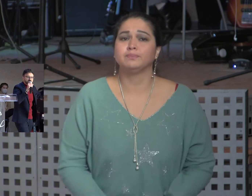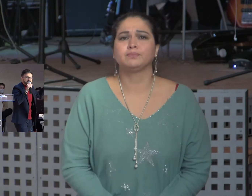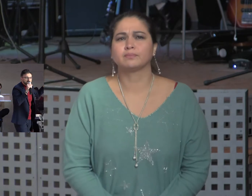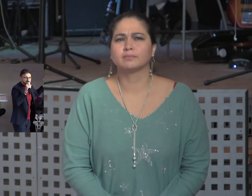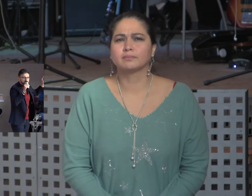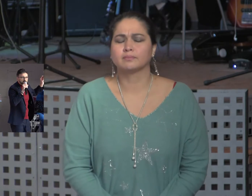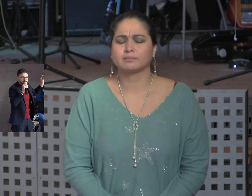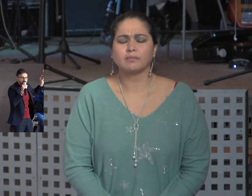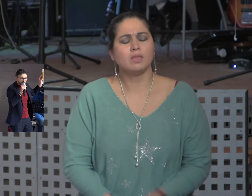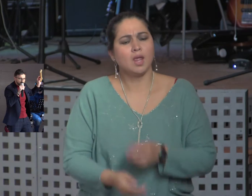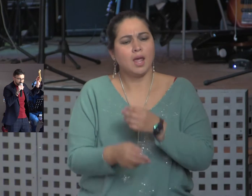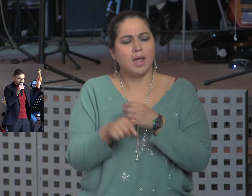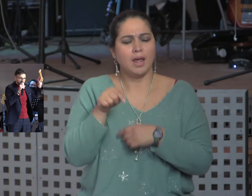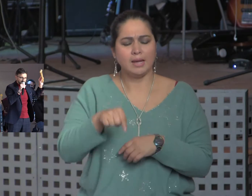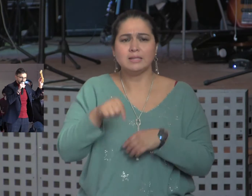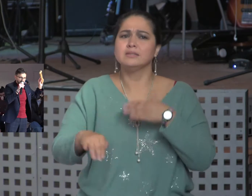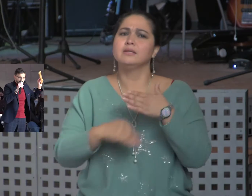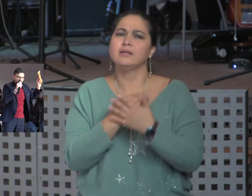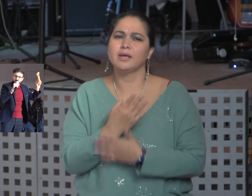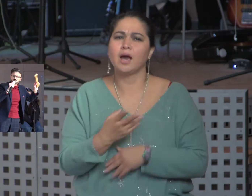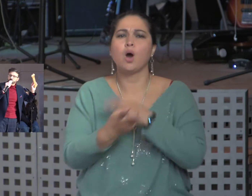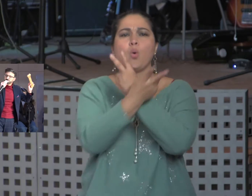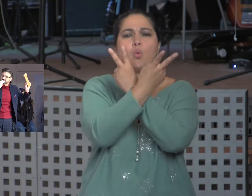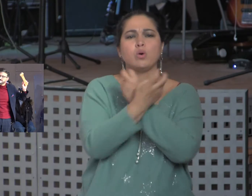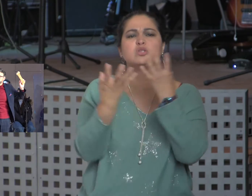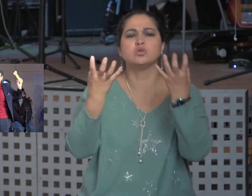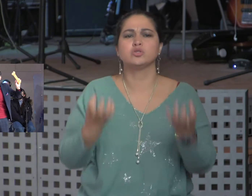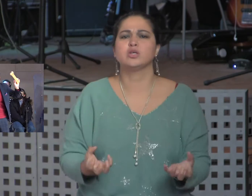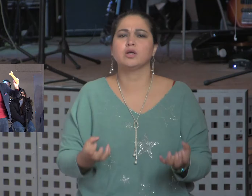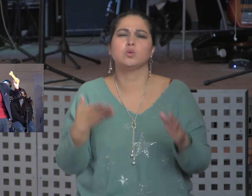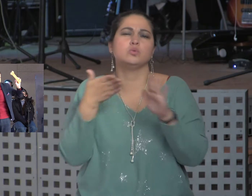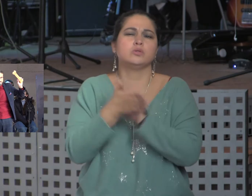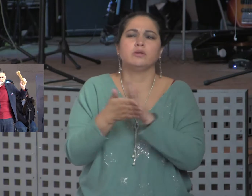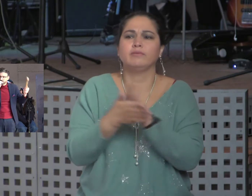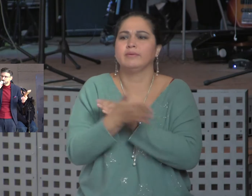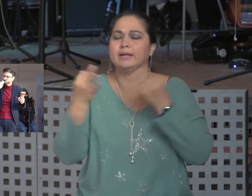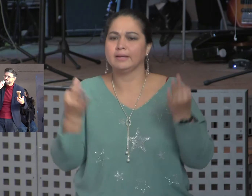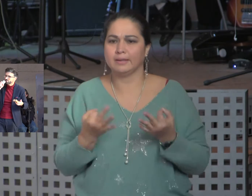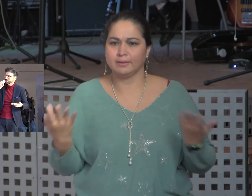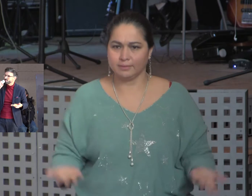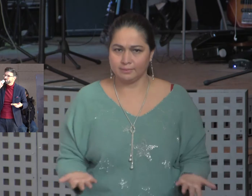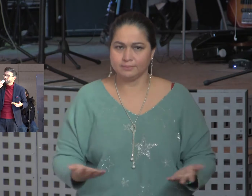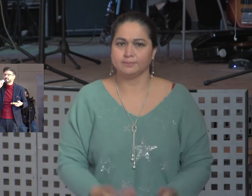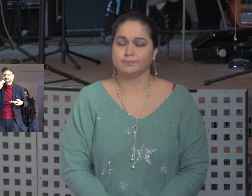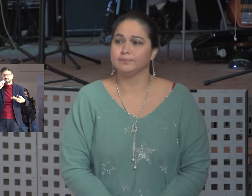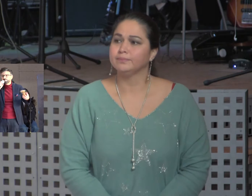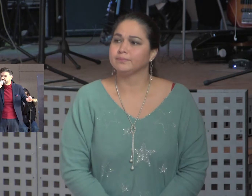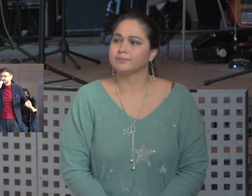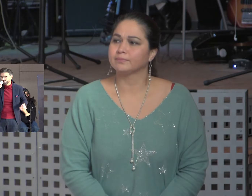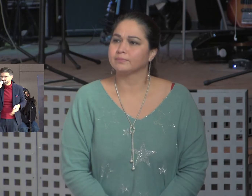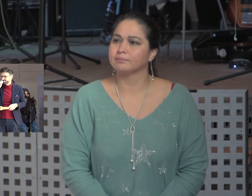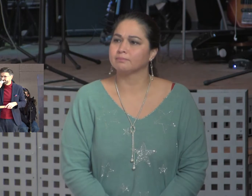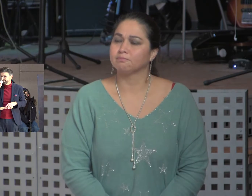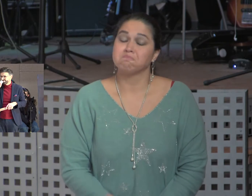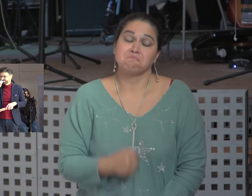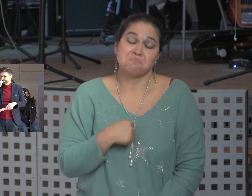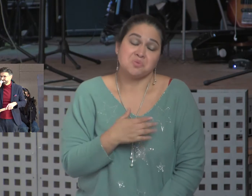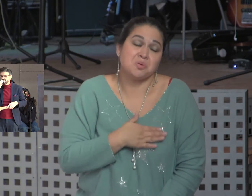qué representan los huesos secos? A mí me gustaría muchísimo que los huesos secos fueran el